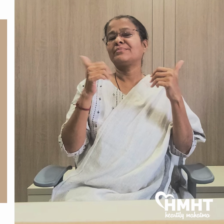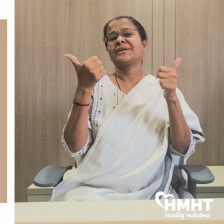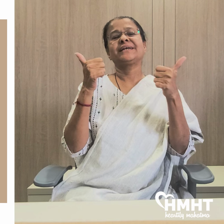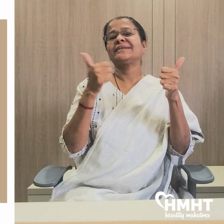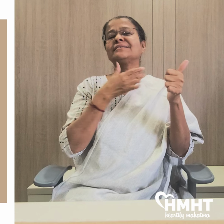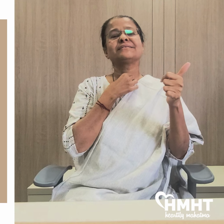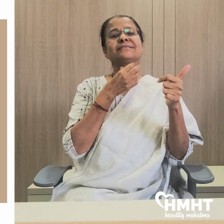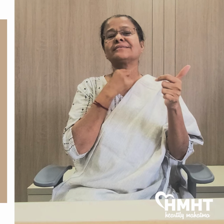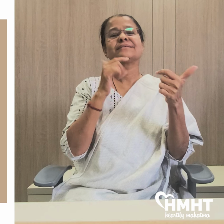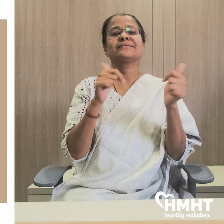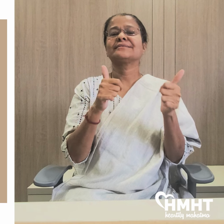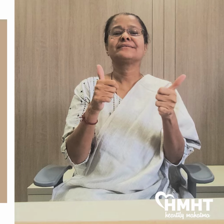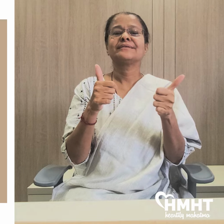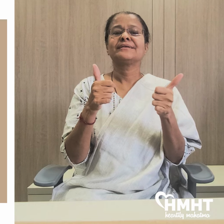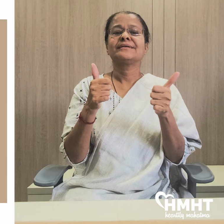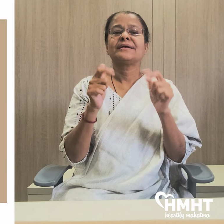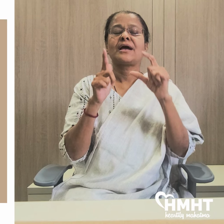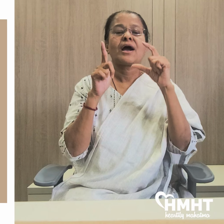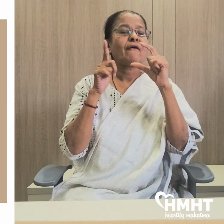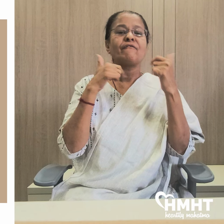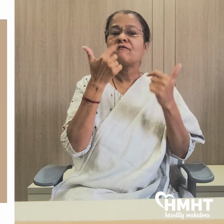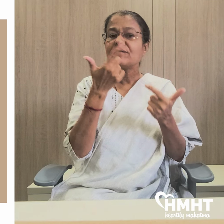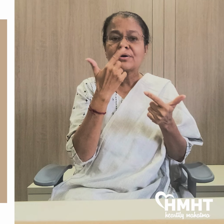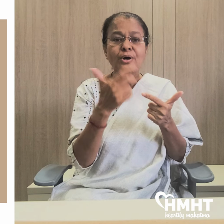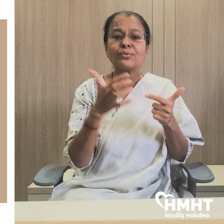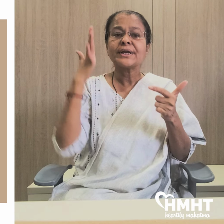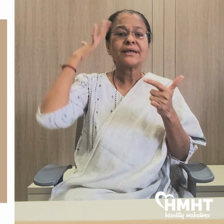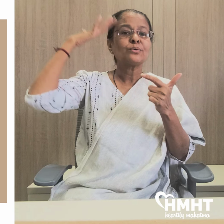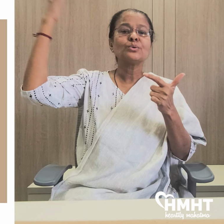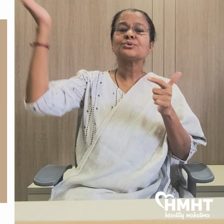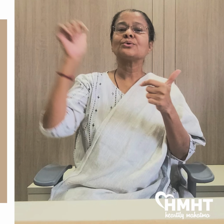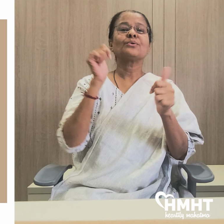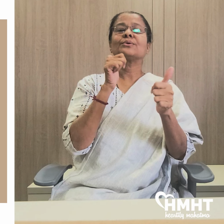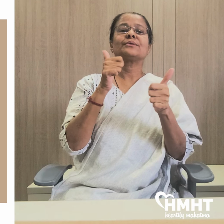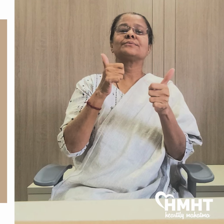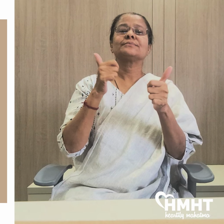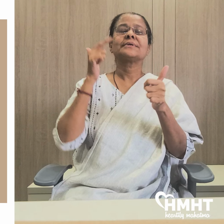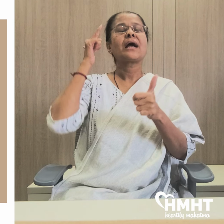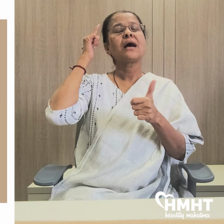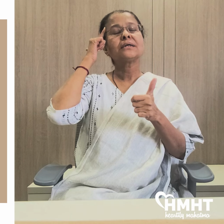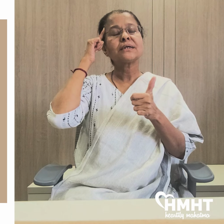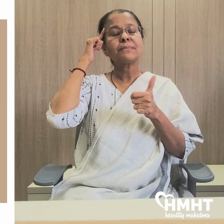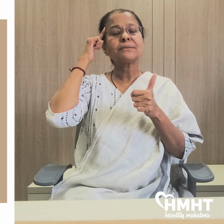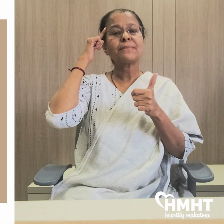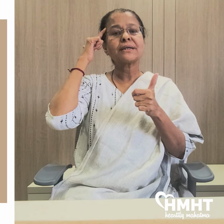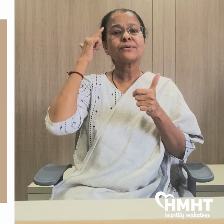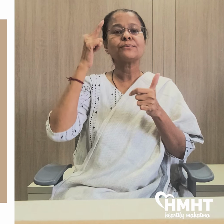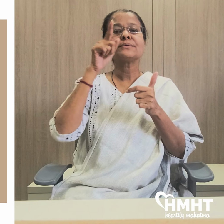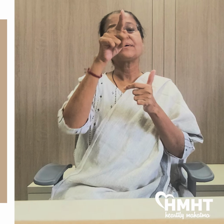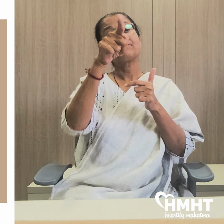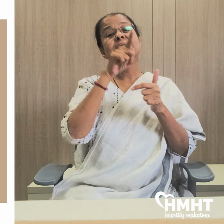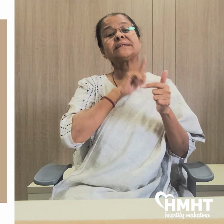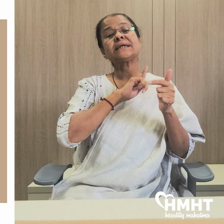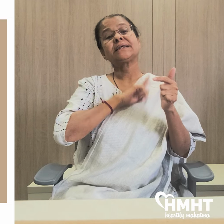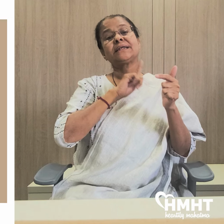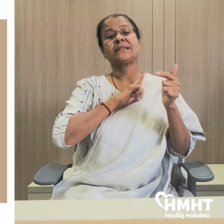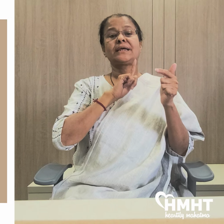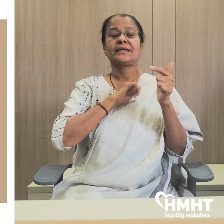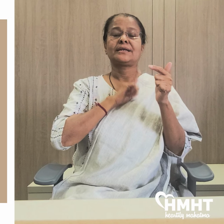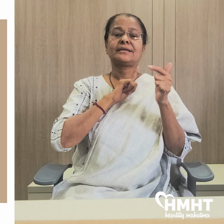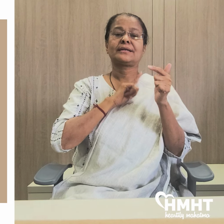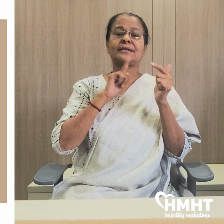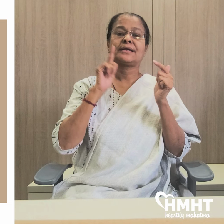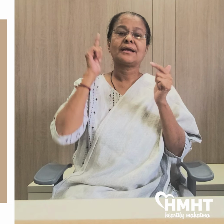તાકાત હોય છે ને વઢવાની. હું સમજણ પાડી દઉં, પછી એની મેળે ફેરફાર થયા કરે. પણ